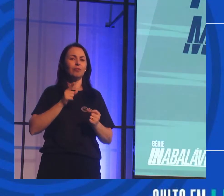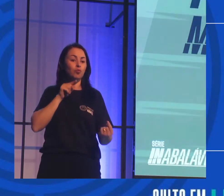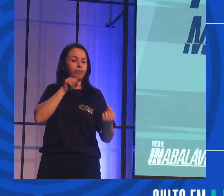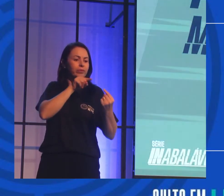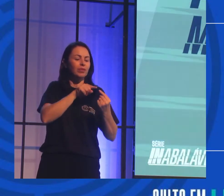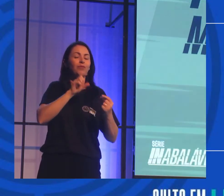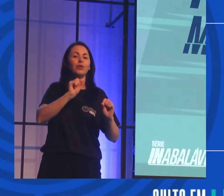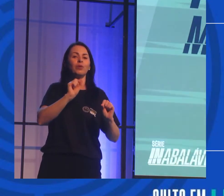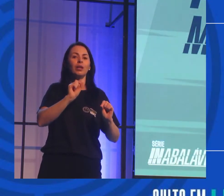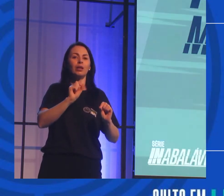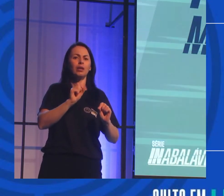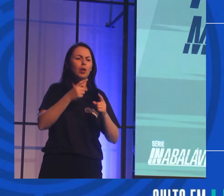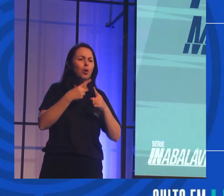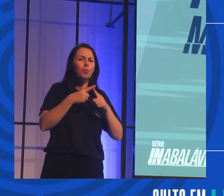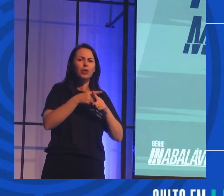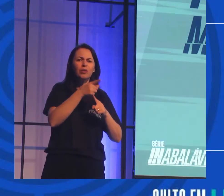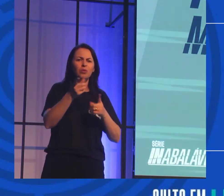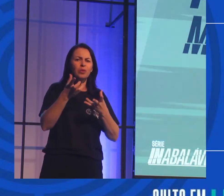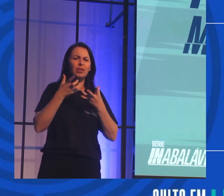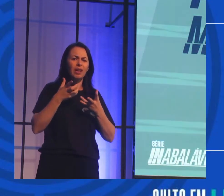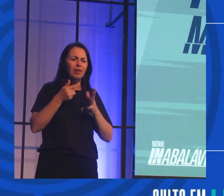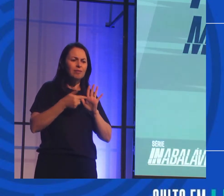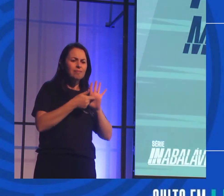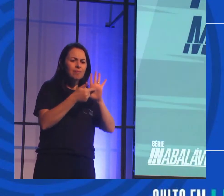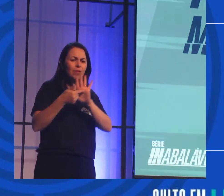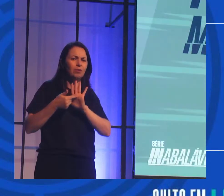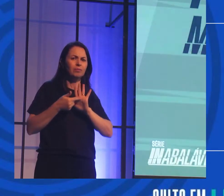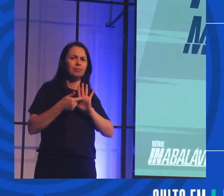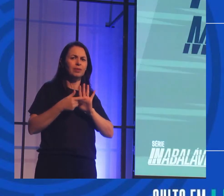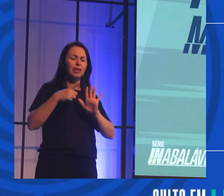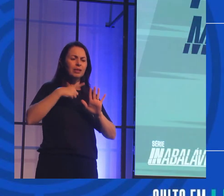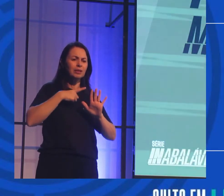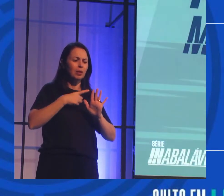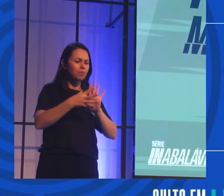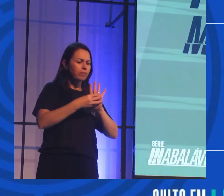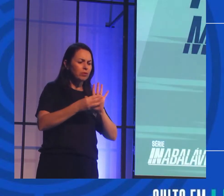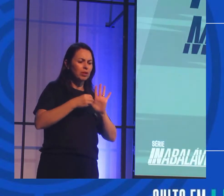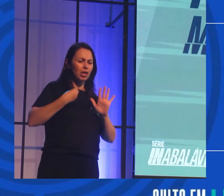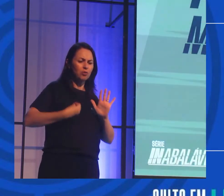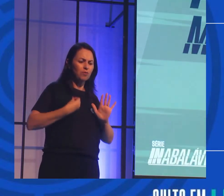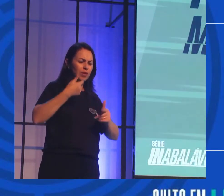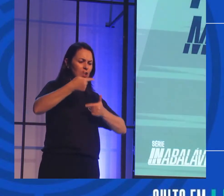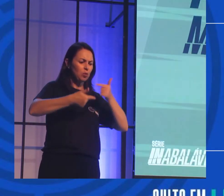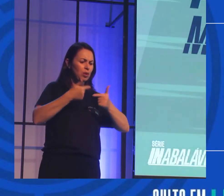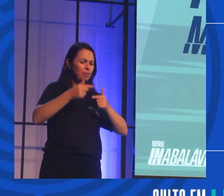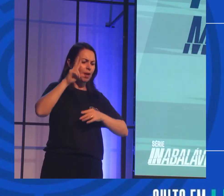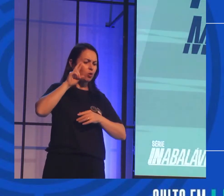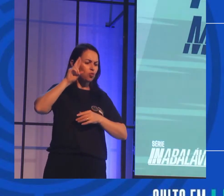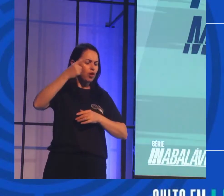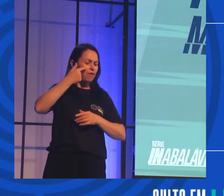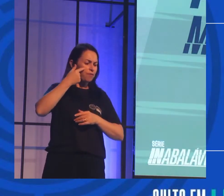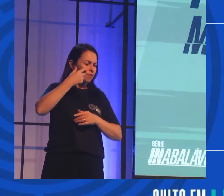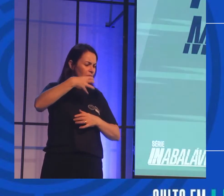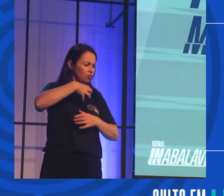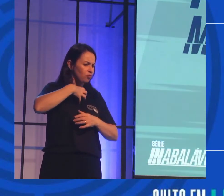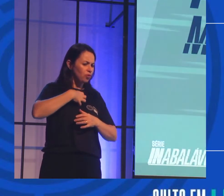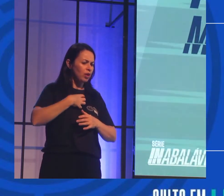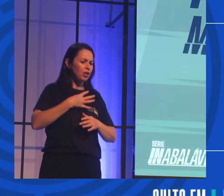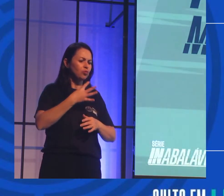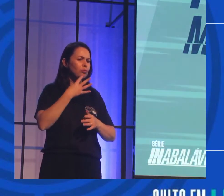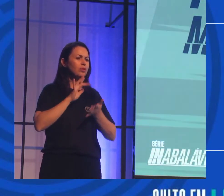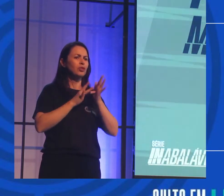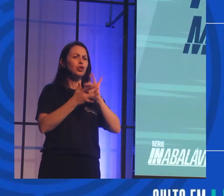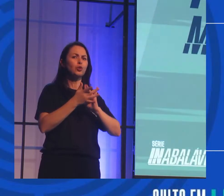Você quer trazer um impacto inabalável, o seu trabalho, o seu chefe conhecer Jesus, o dono da empresa que você